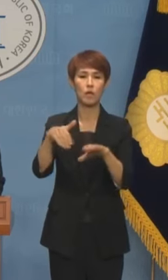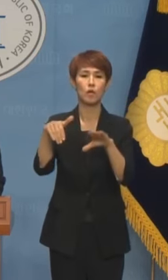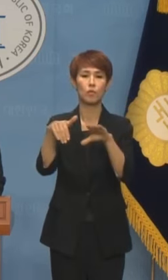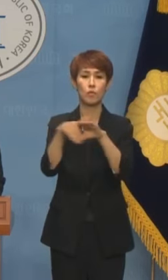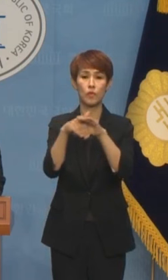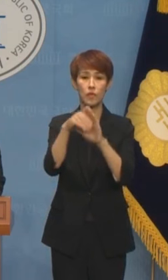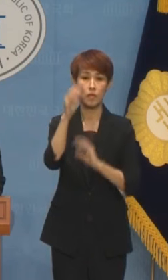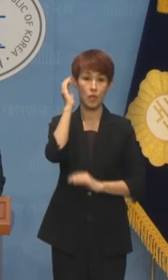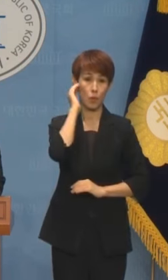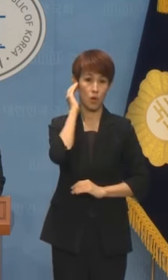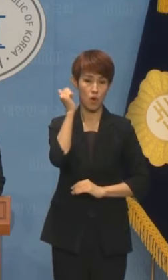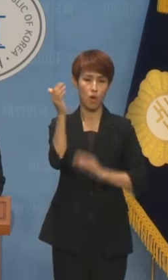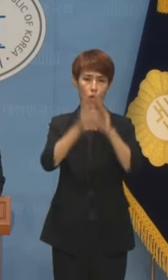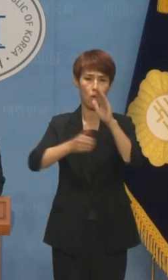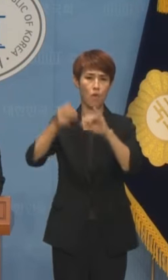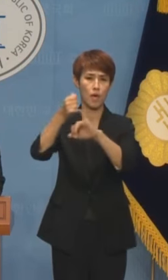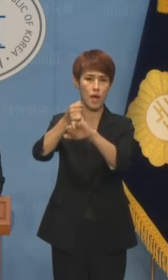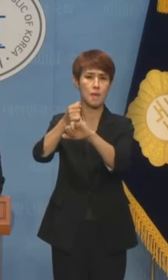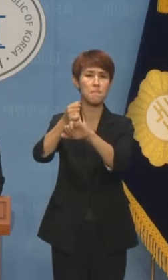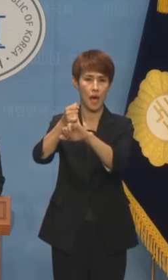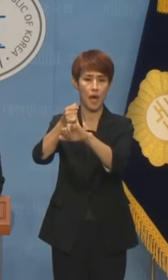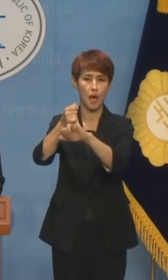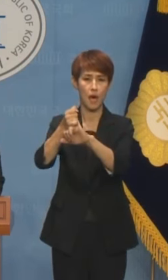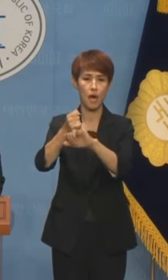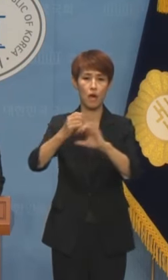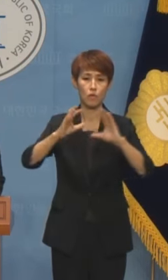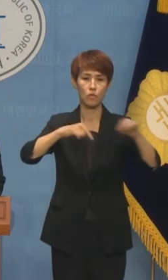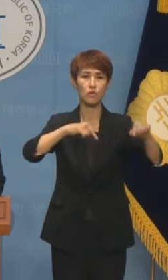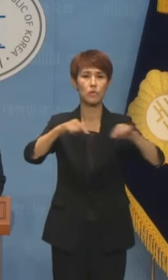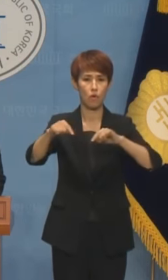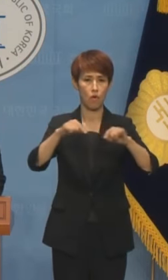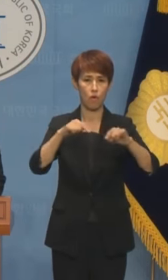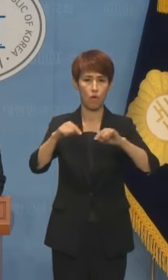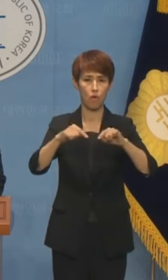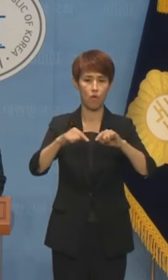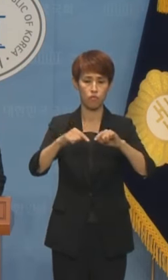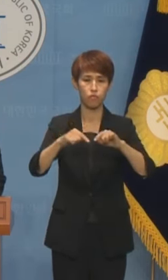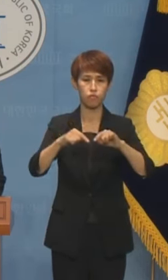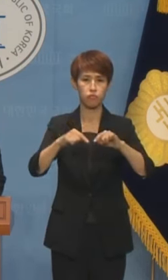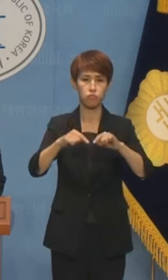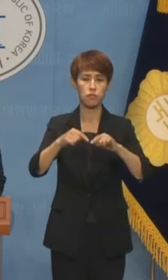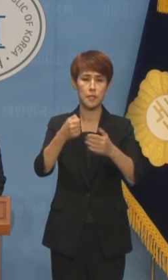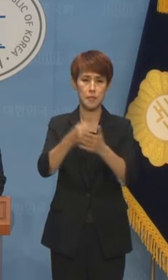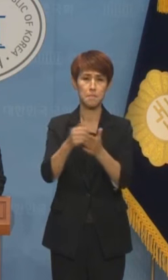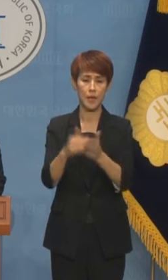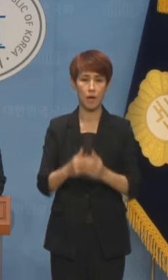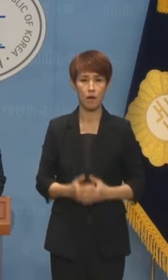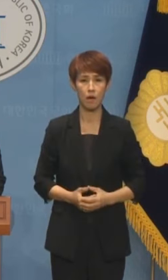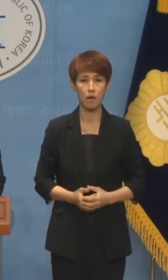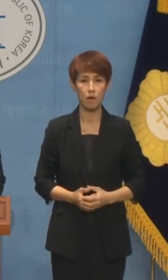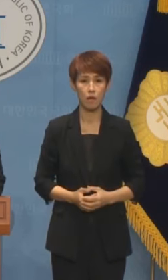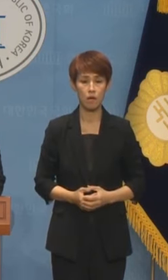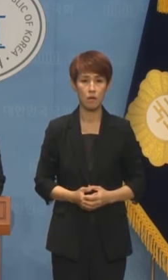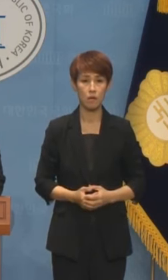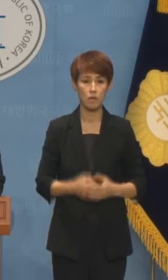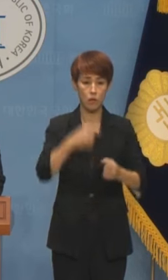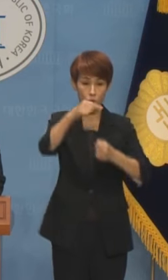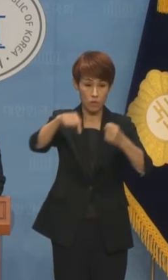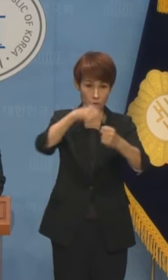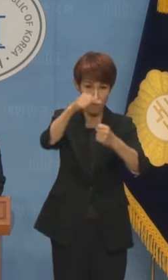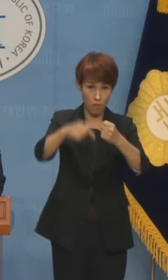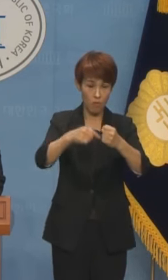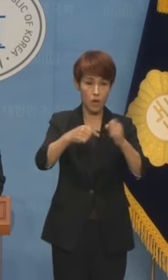대통령의 공약사항이었고 국정과제였습니다. 월성원전 1호기 폐쇄에 관련한 문건도